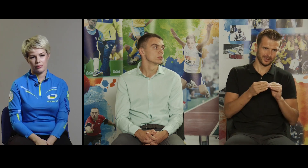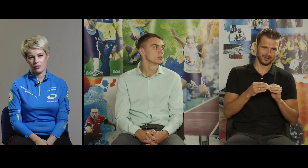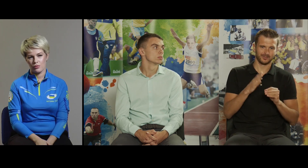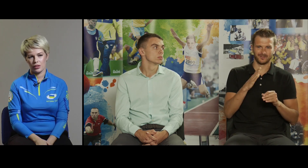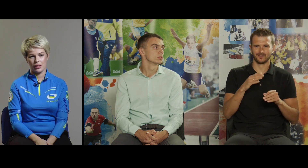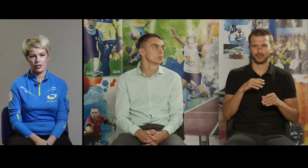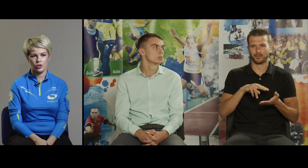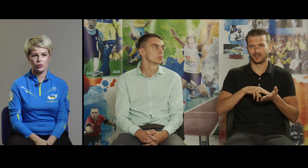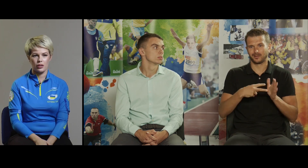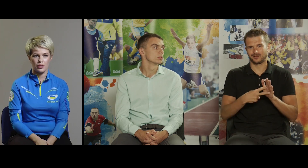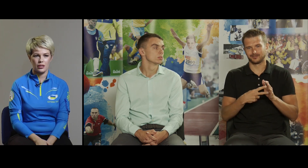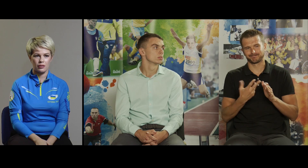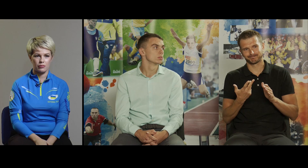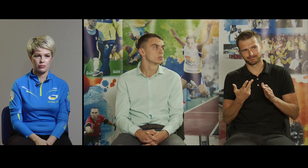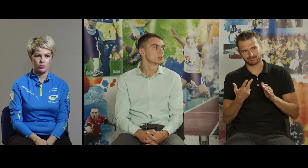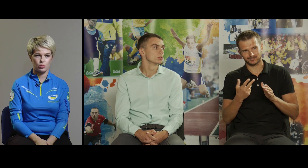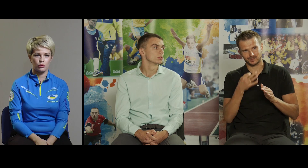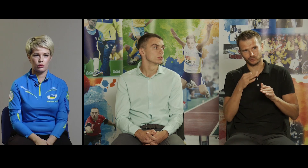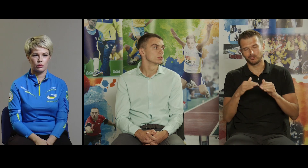Були свої деякі нюанси